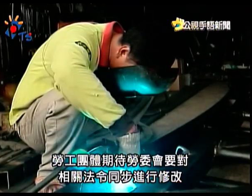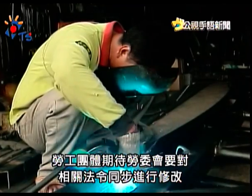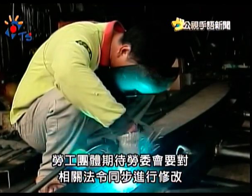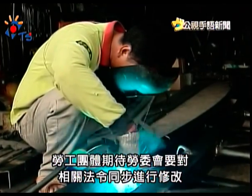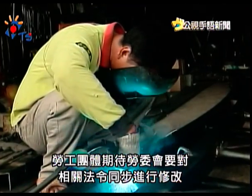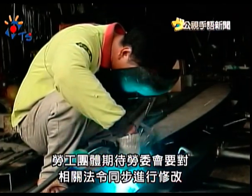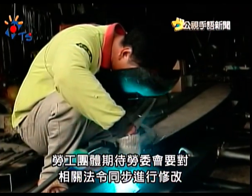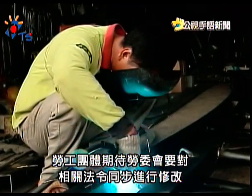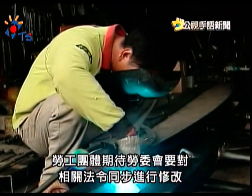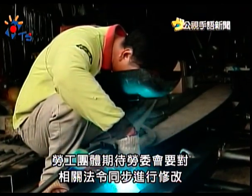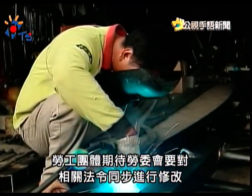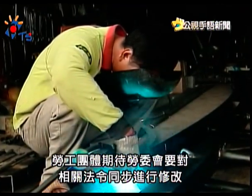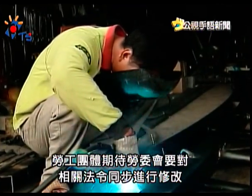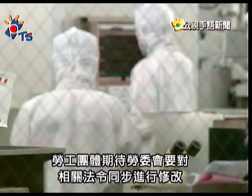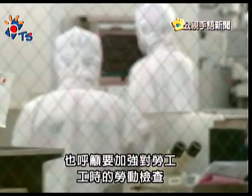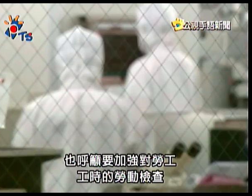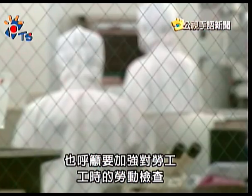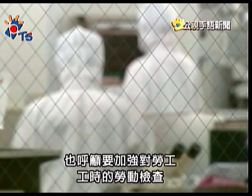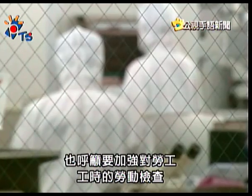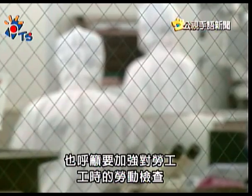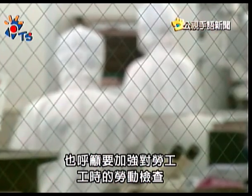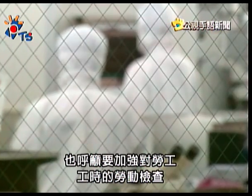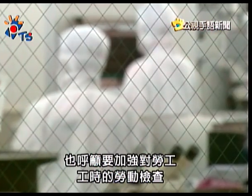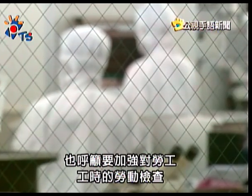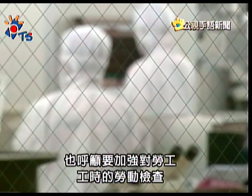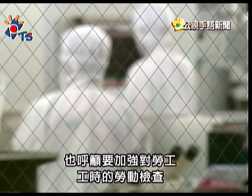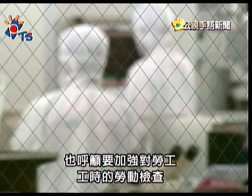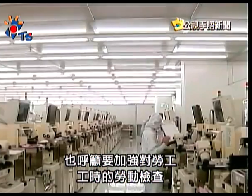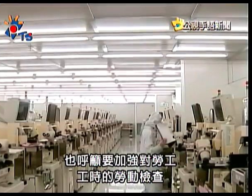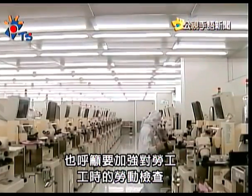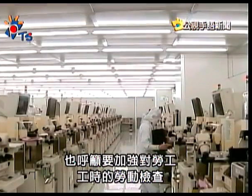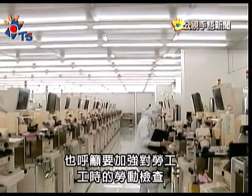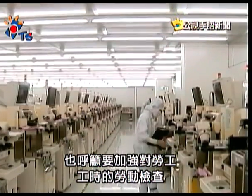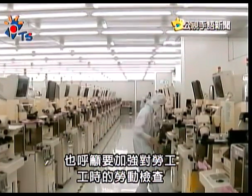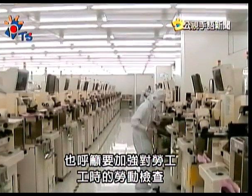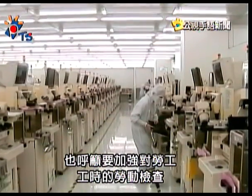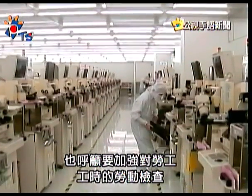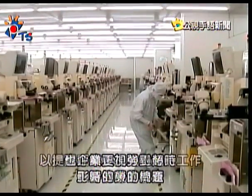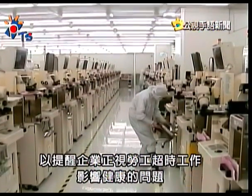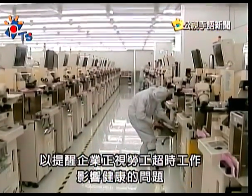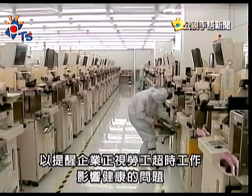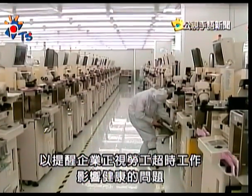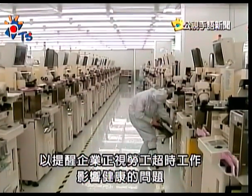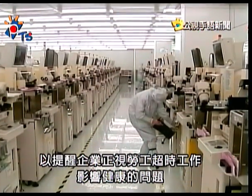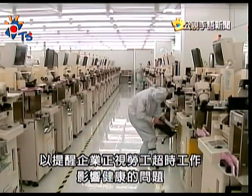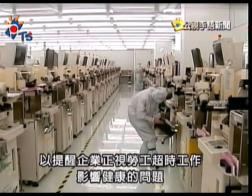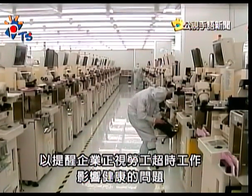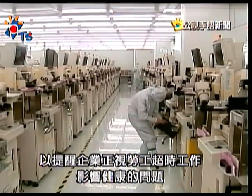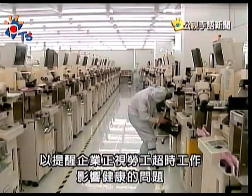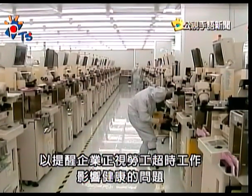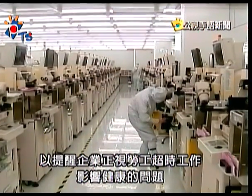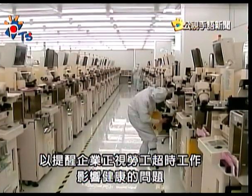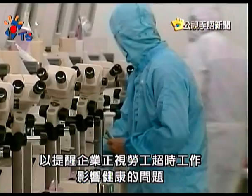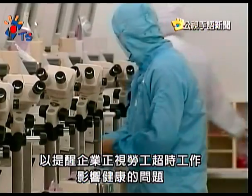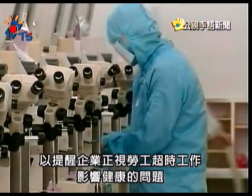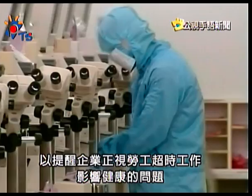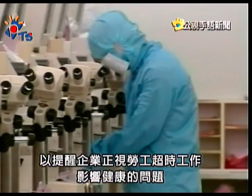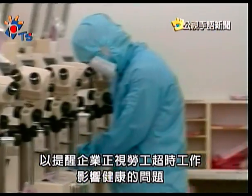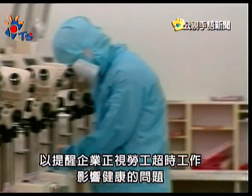关法令同步进行修改，也呼吁要加强对劳工工时的劳动检查，以提醒企业正视劳工超时工作影响健康的问